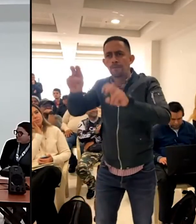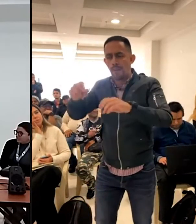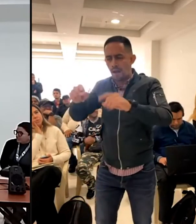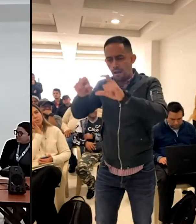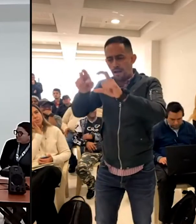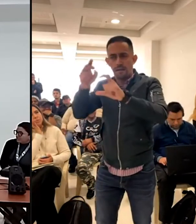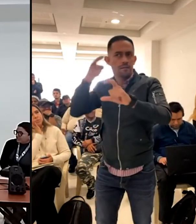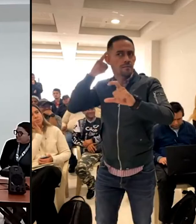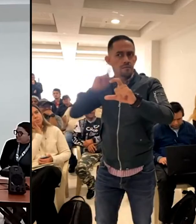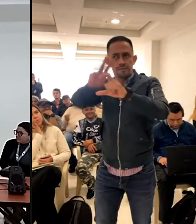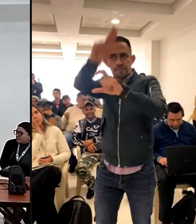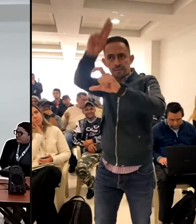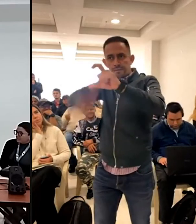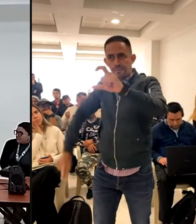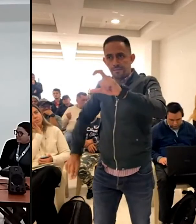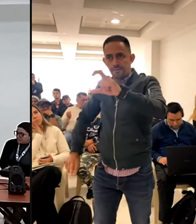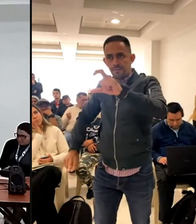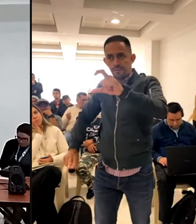y